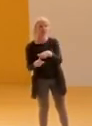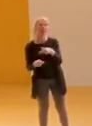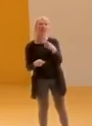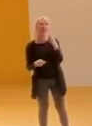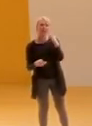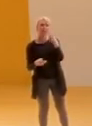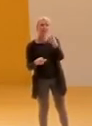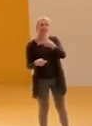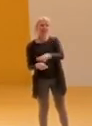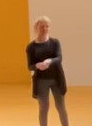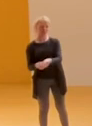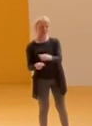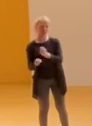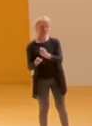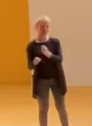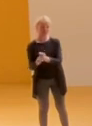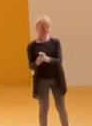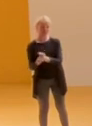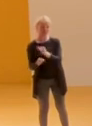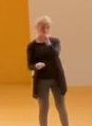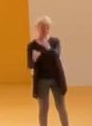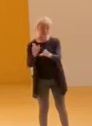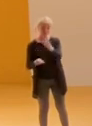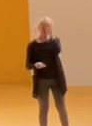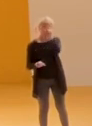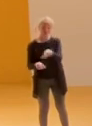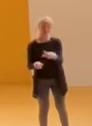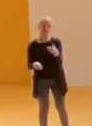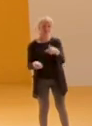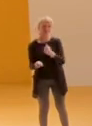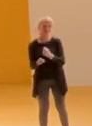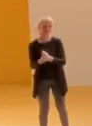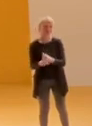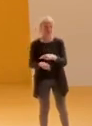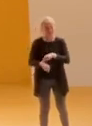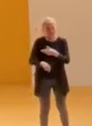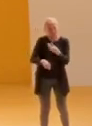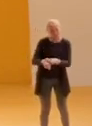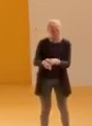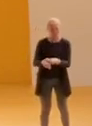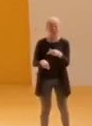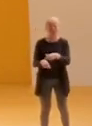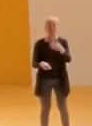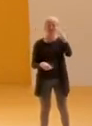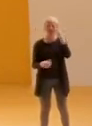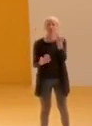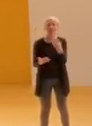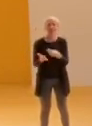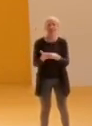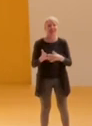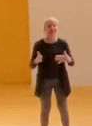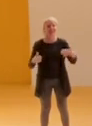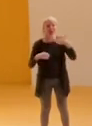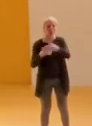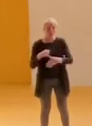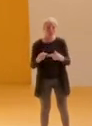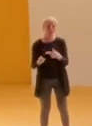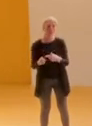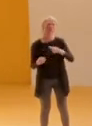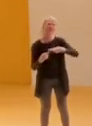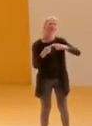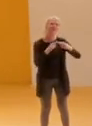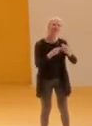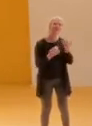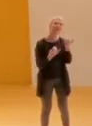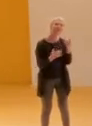pracy przedstawiciela tej tak zwanej klasy pracowniczej i w oparciu o to wykalkulowywał sobie że to ma sens